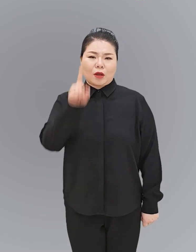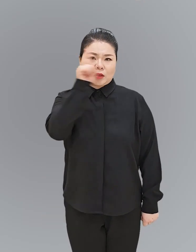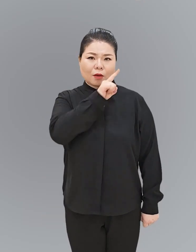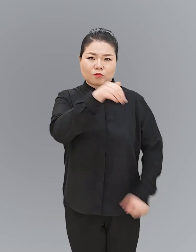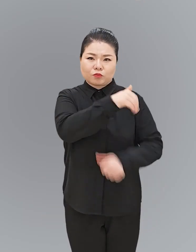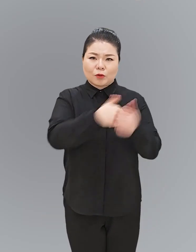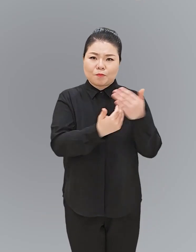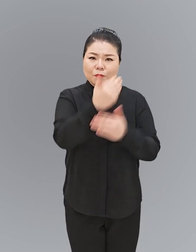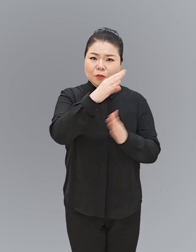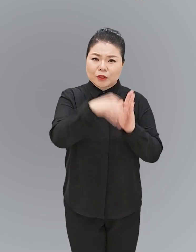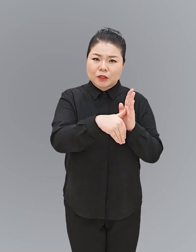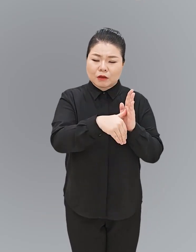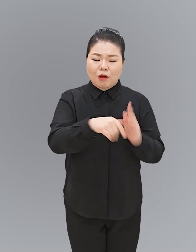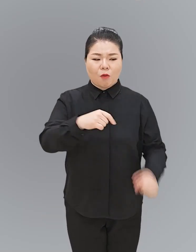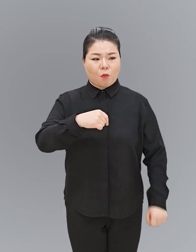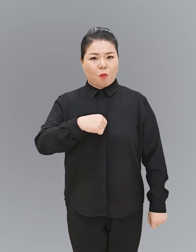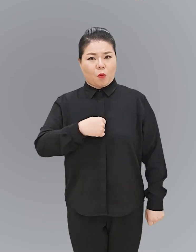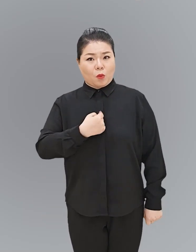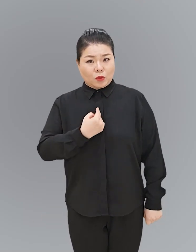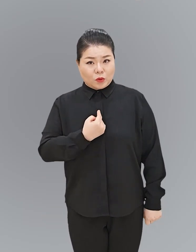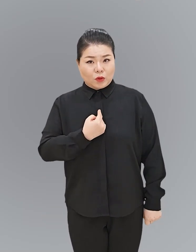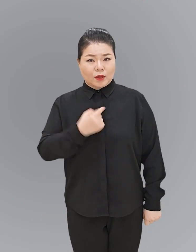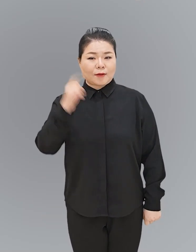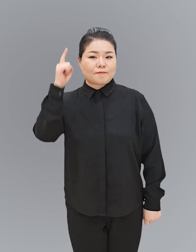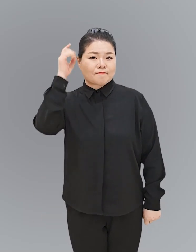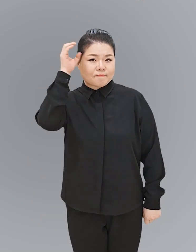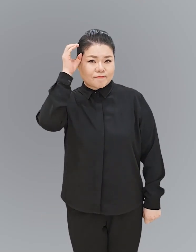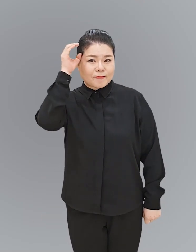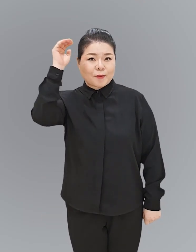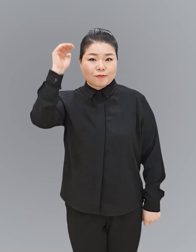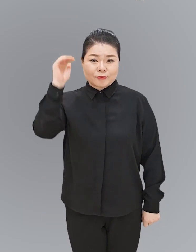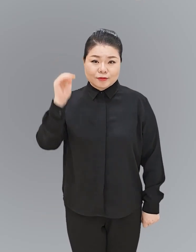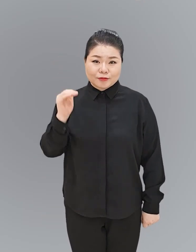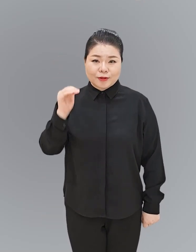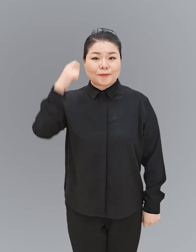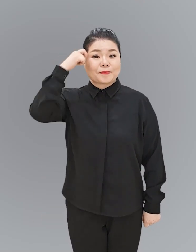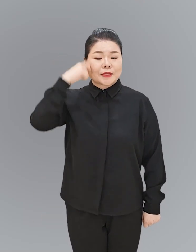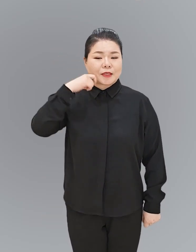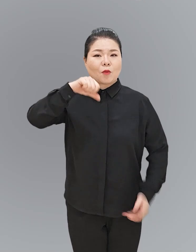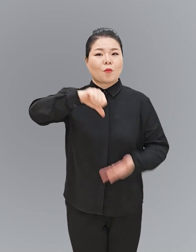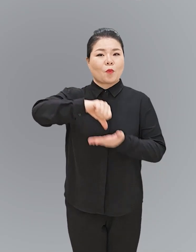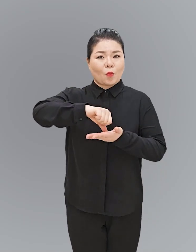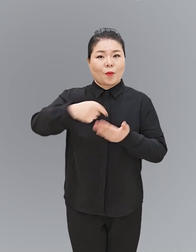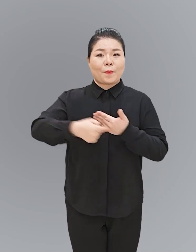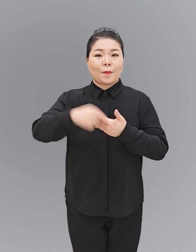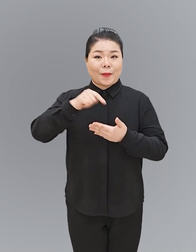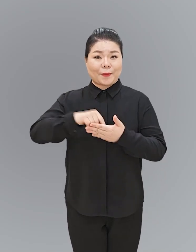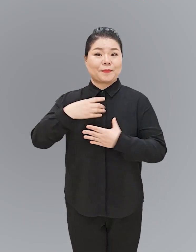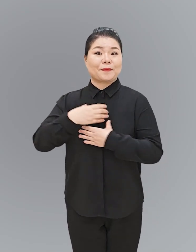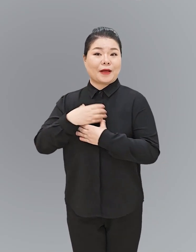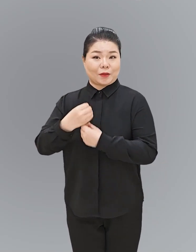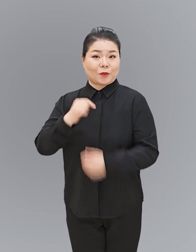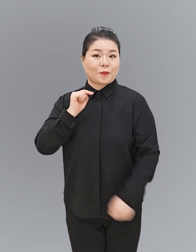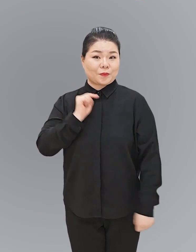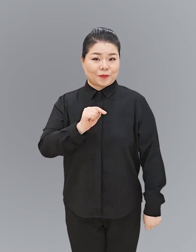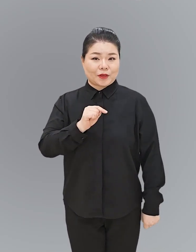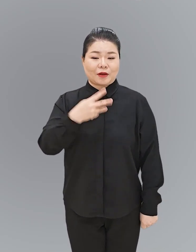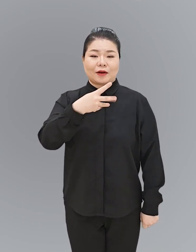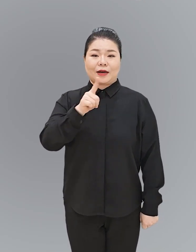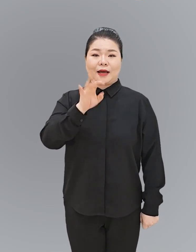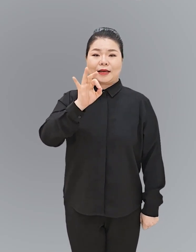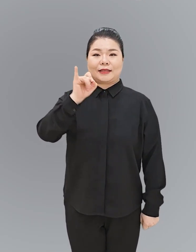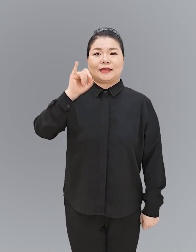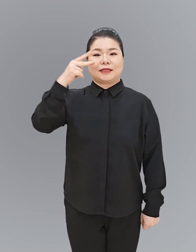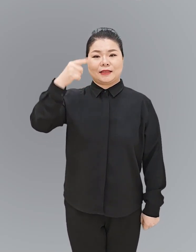무언가 나쁜 일이 일어났을 때 스스로에 대한 기대가 낮아지면서 느껴지는 역설적인 안도감.